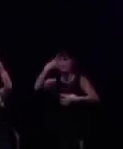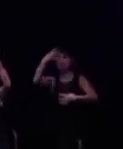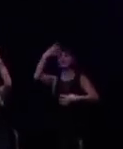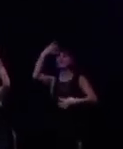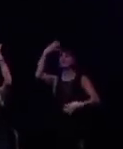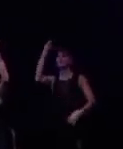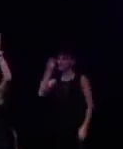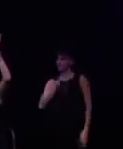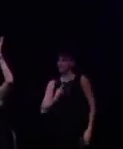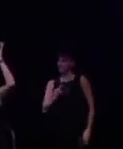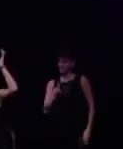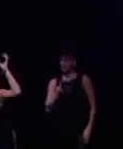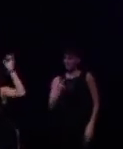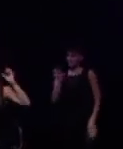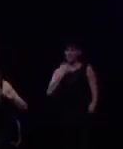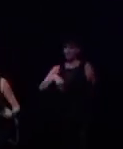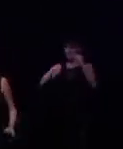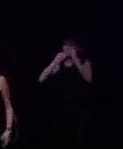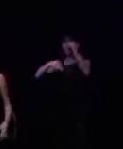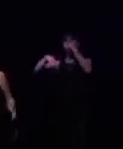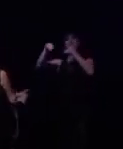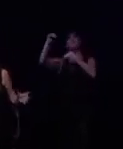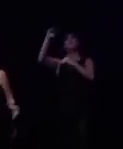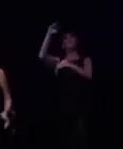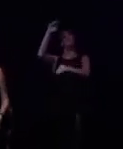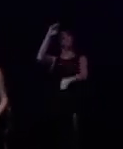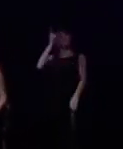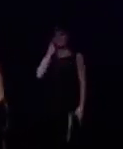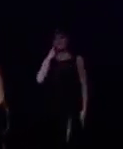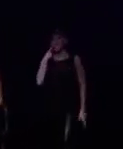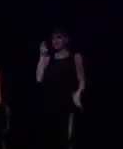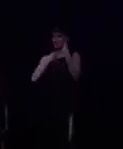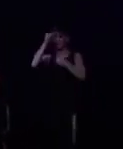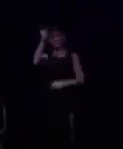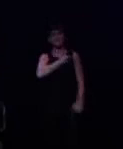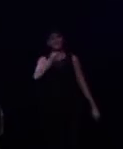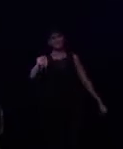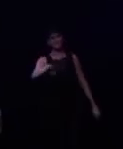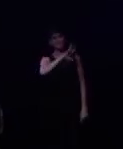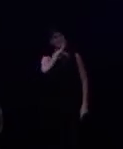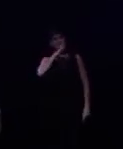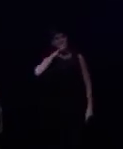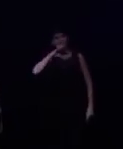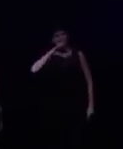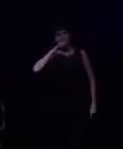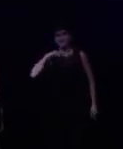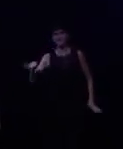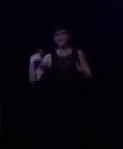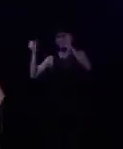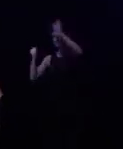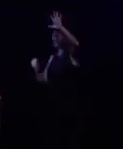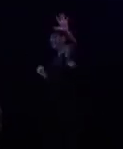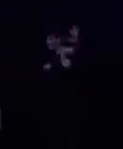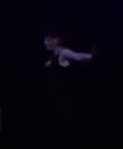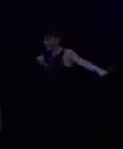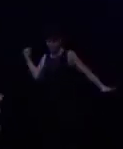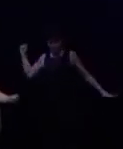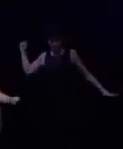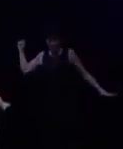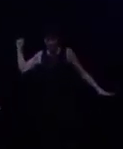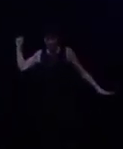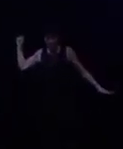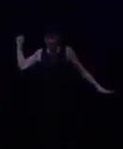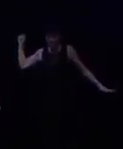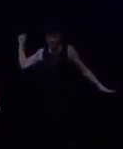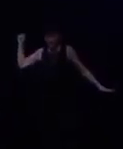construyen muros, ya no somos tan iguales. Tanto vendes, tanto vales. ¡Viva la